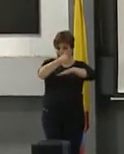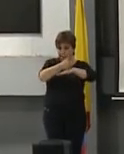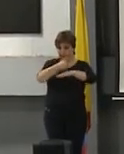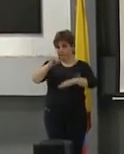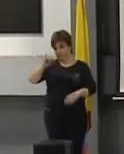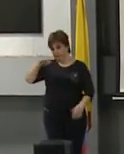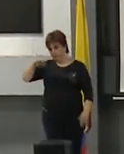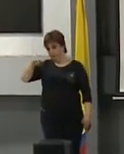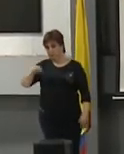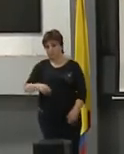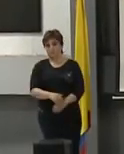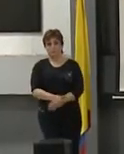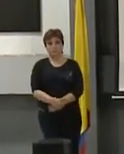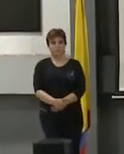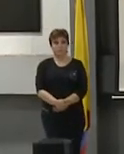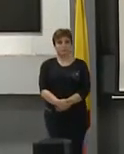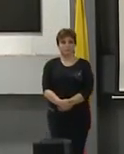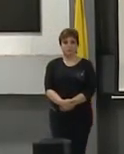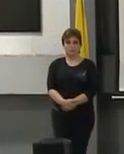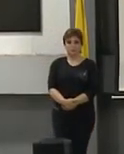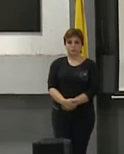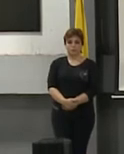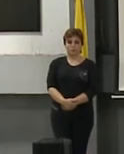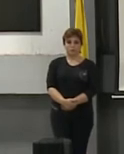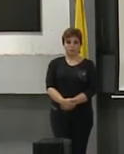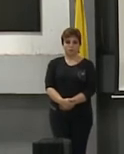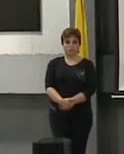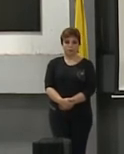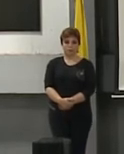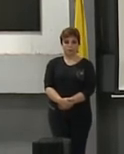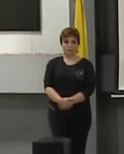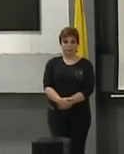nacional a continuación